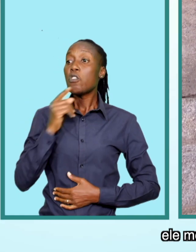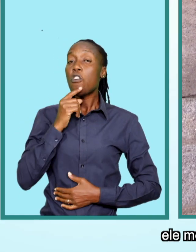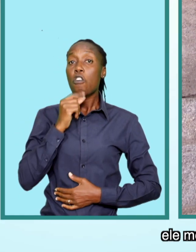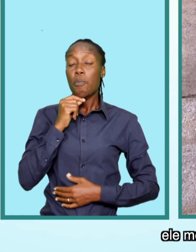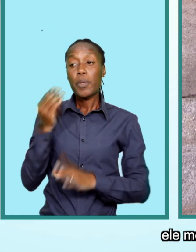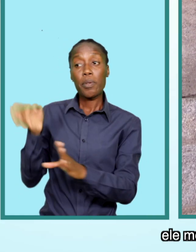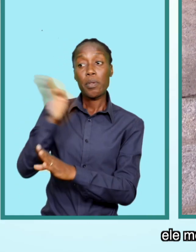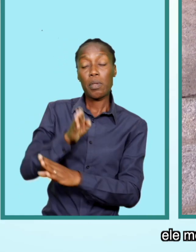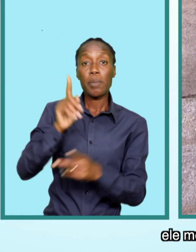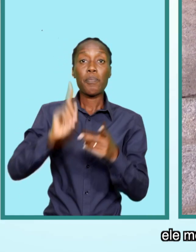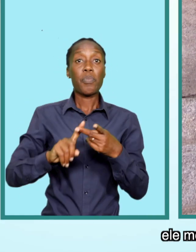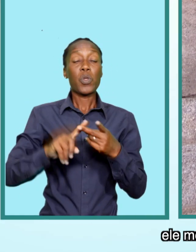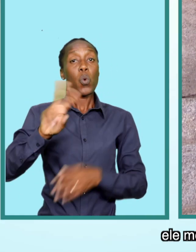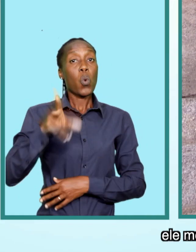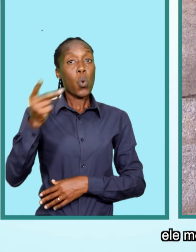de